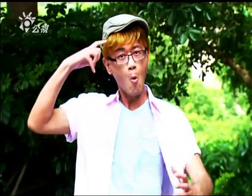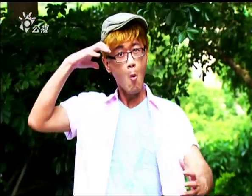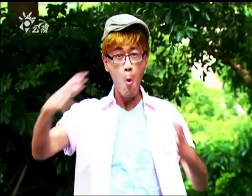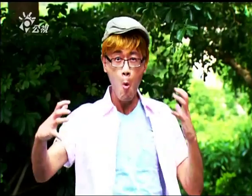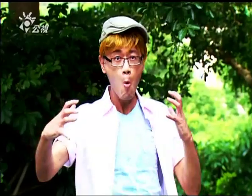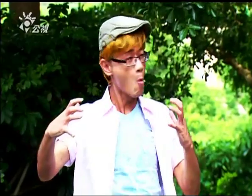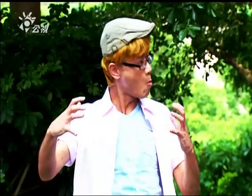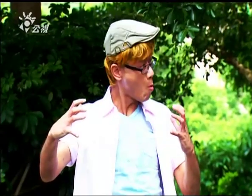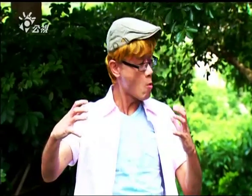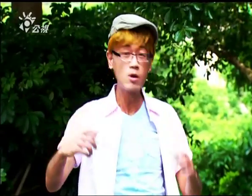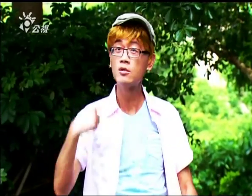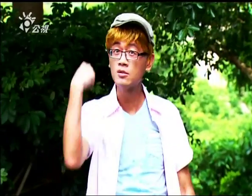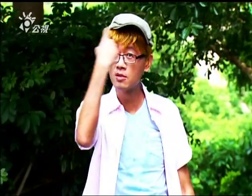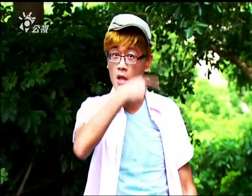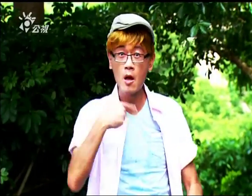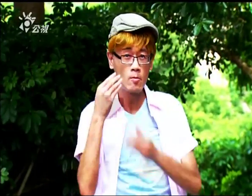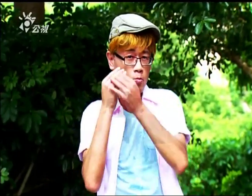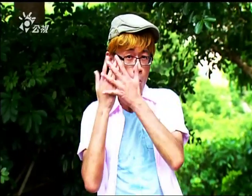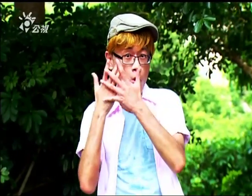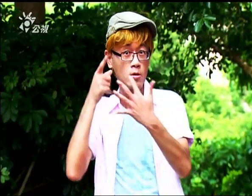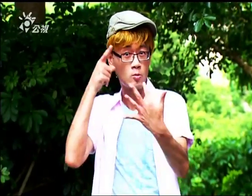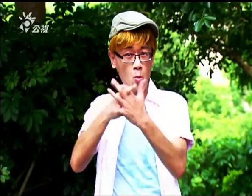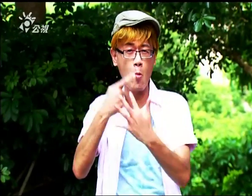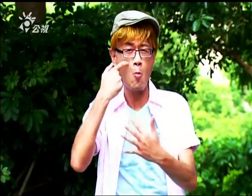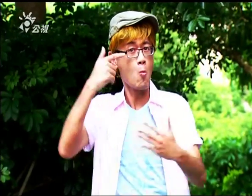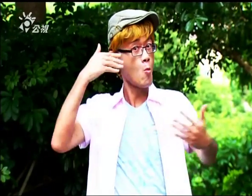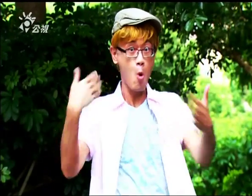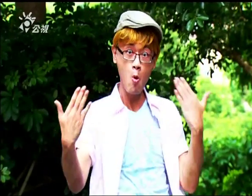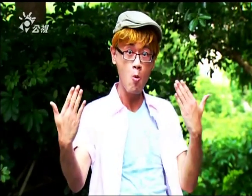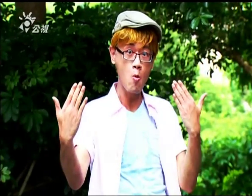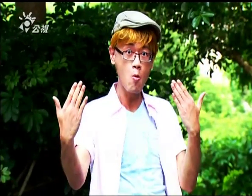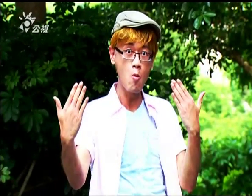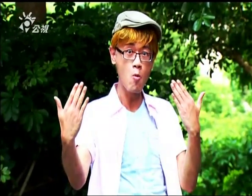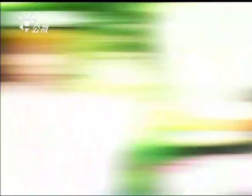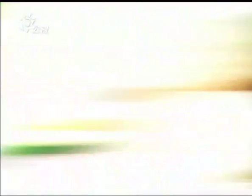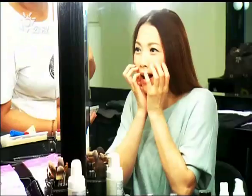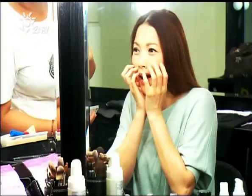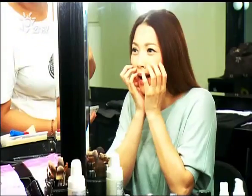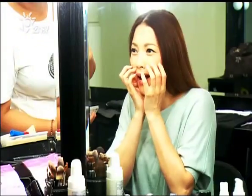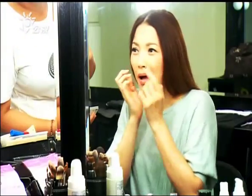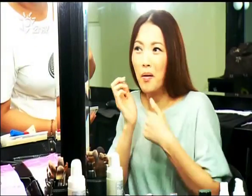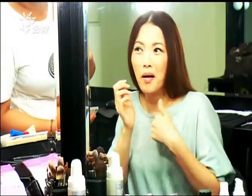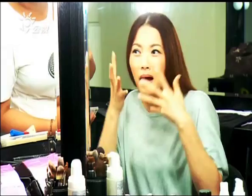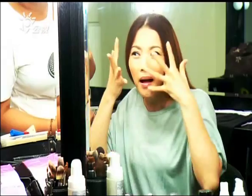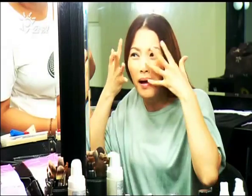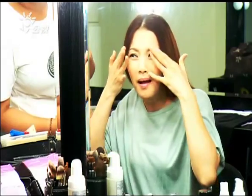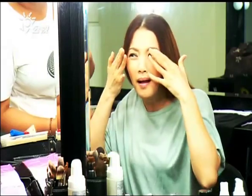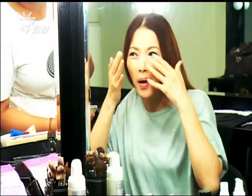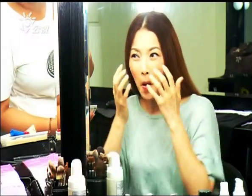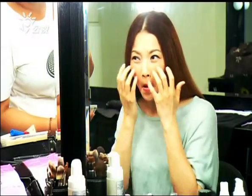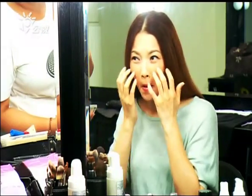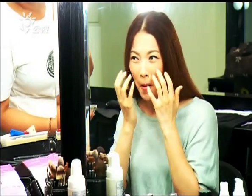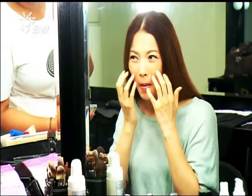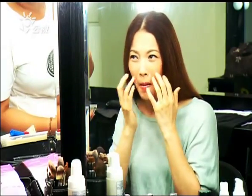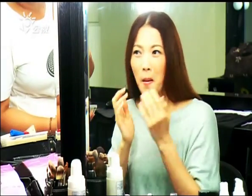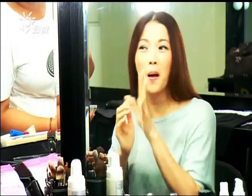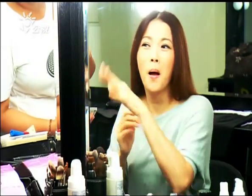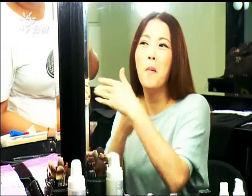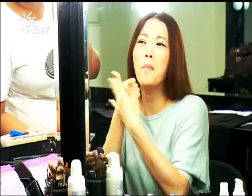，HD 很厉害哦，连毛细孔都可以看得很清楚哦。 天哪，我的皱纹跟雀斑，快